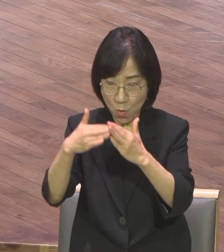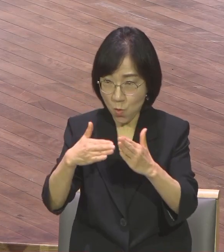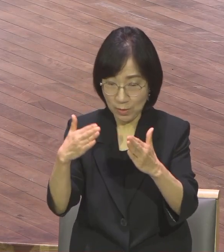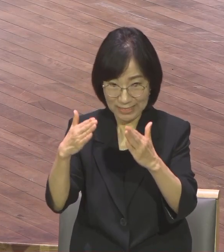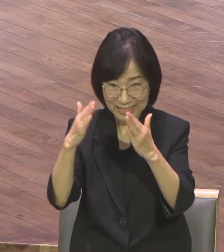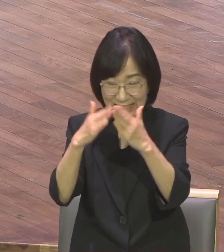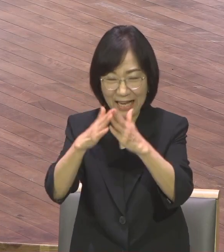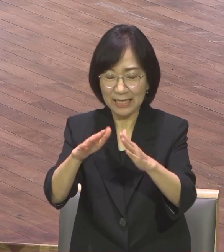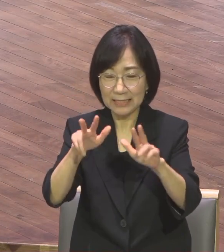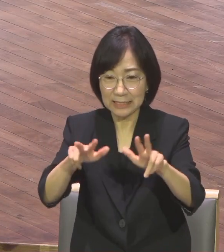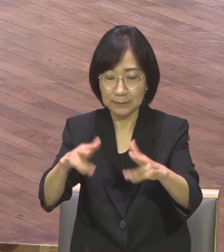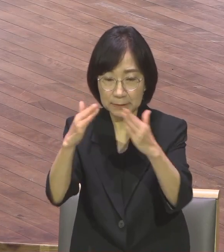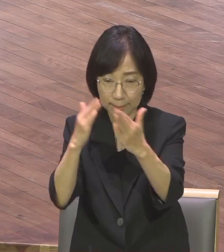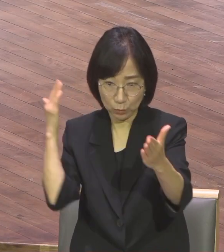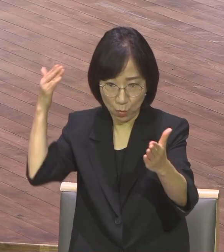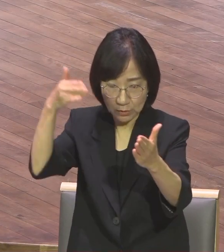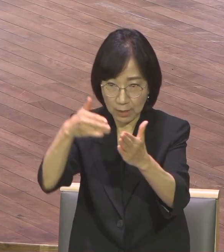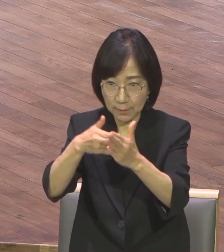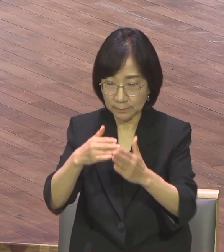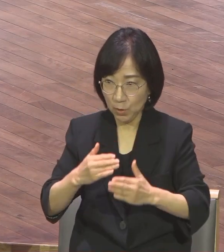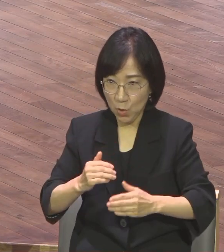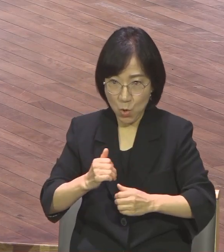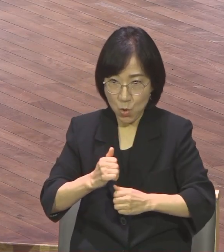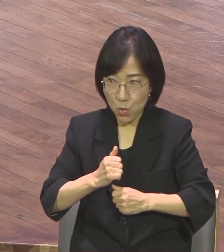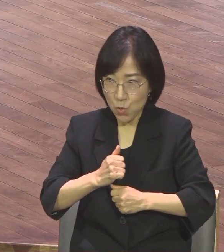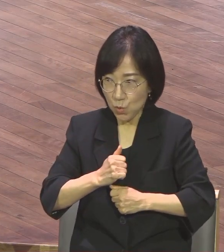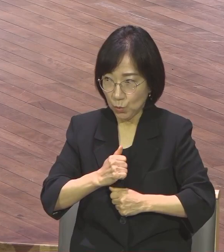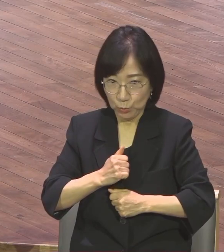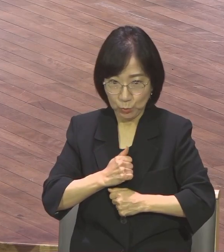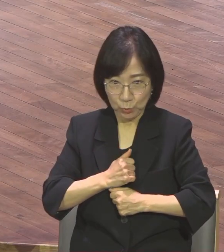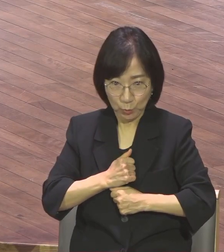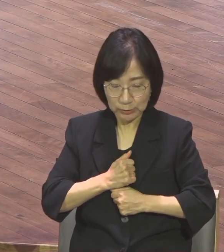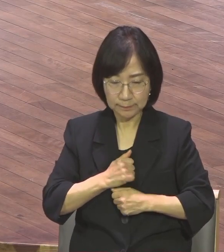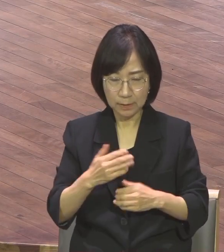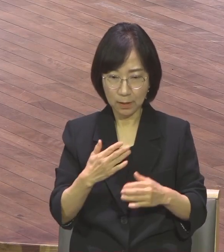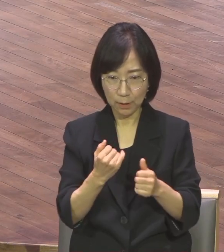초조심합니다. 초조심. 크리스탈 모시죠.